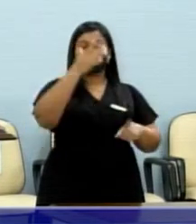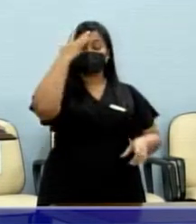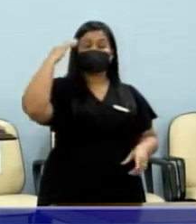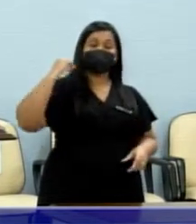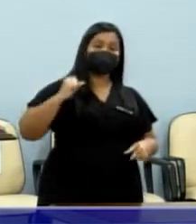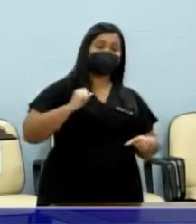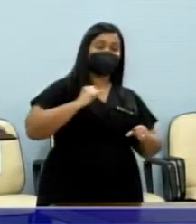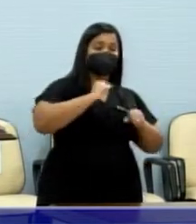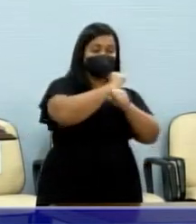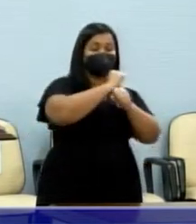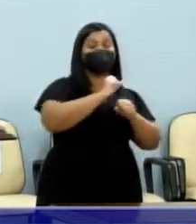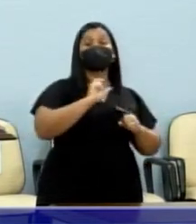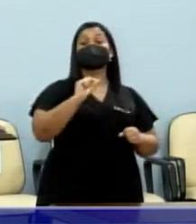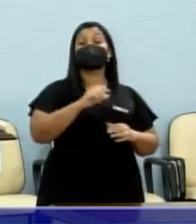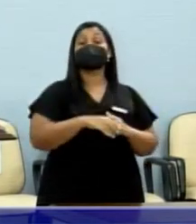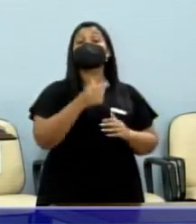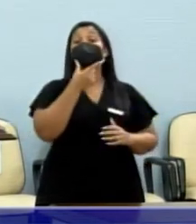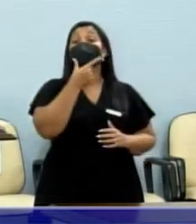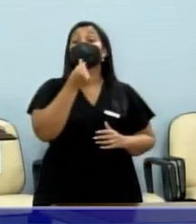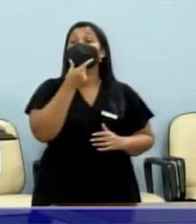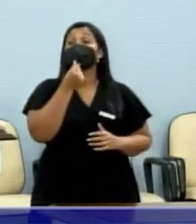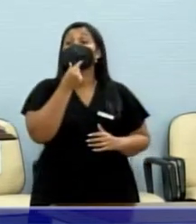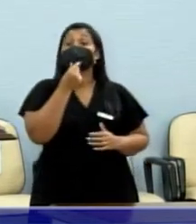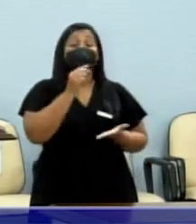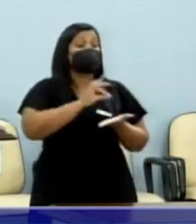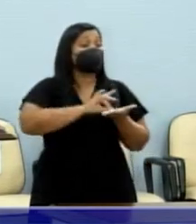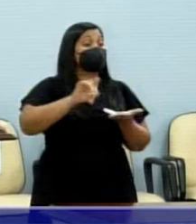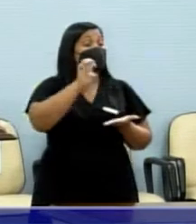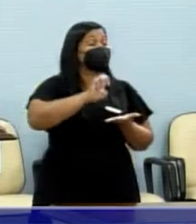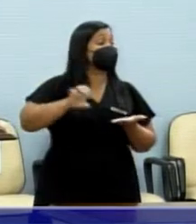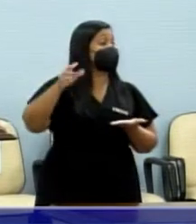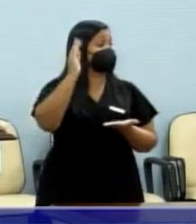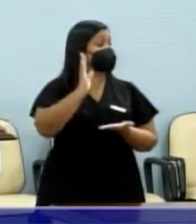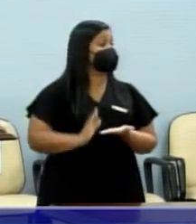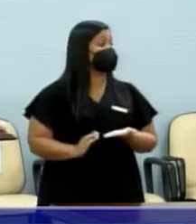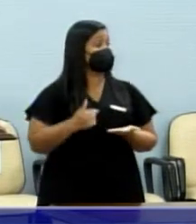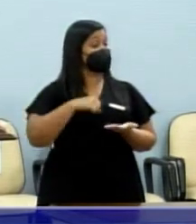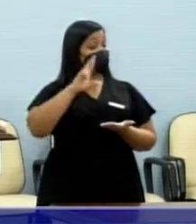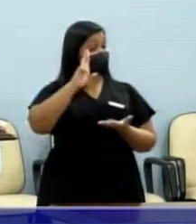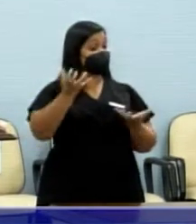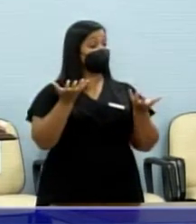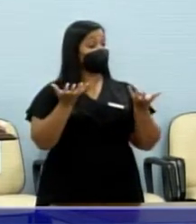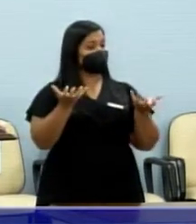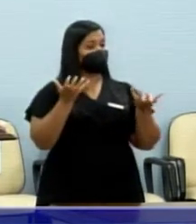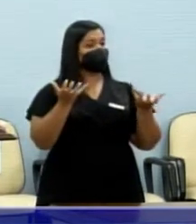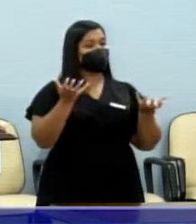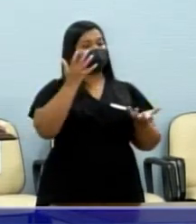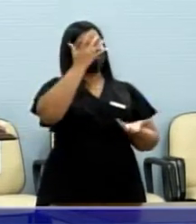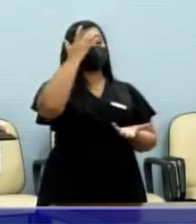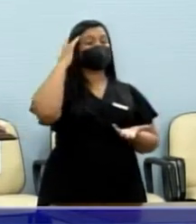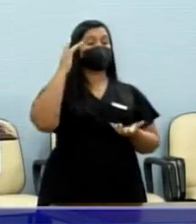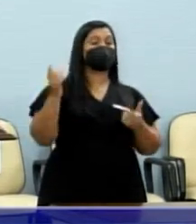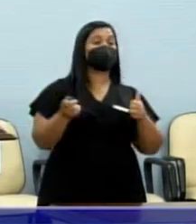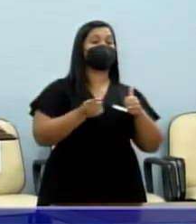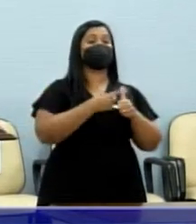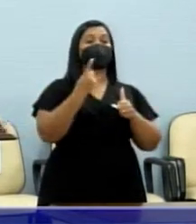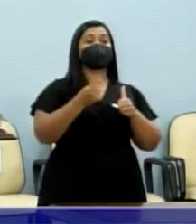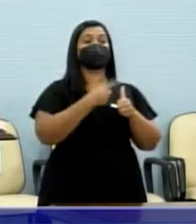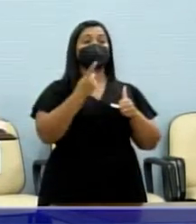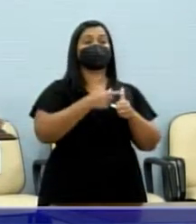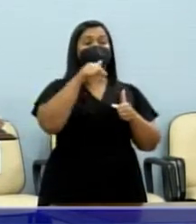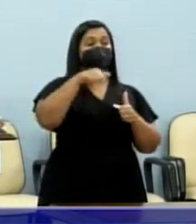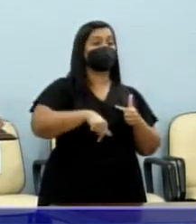heróis. Marighella era considerado o inimigo número 1 do Estado brasileiro. Eu gostaria muito de ser considerado o inimigo número 1 do